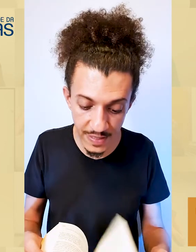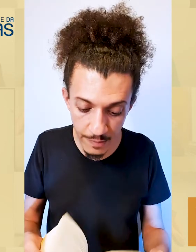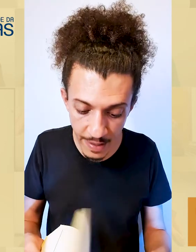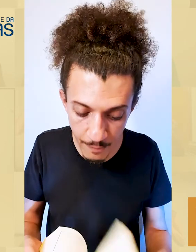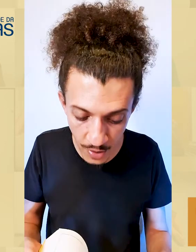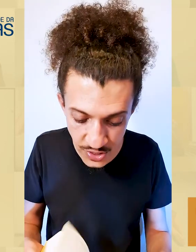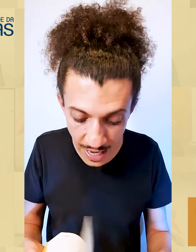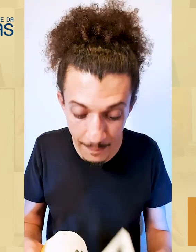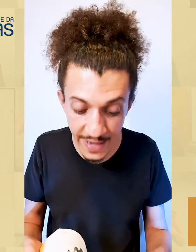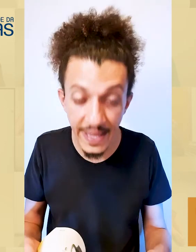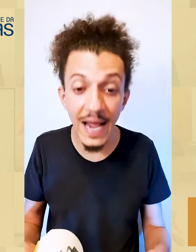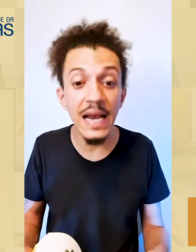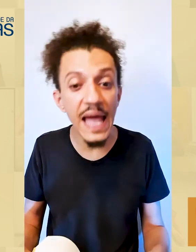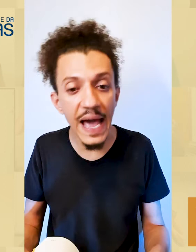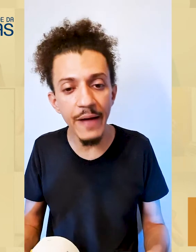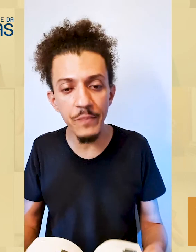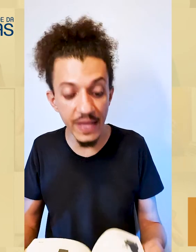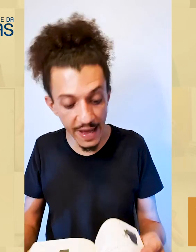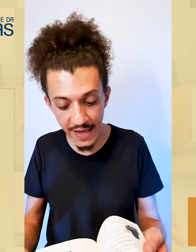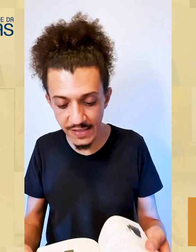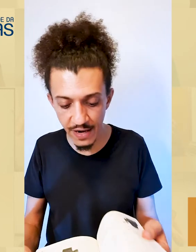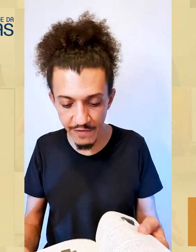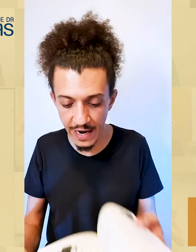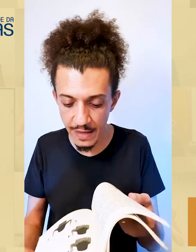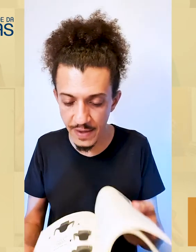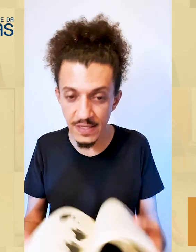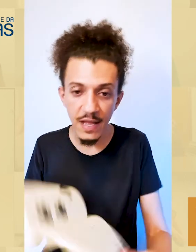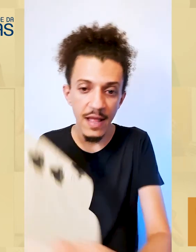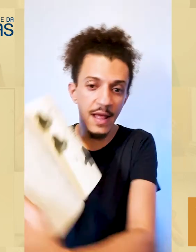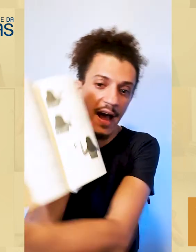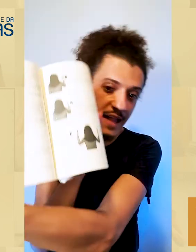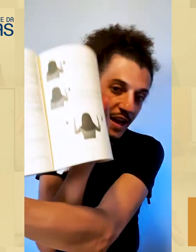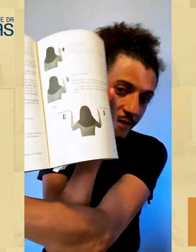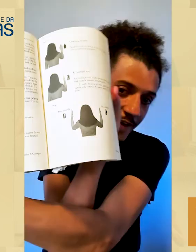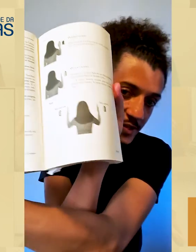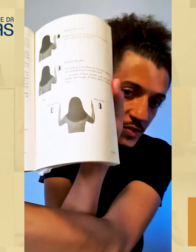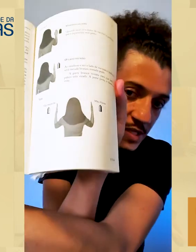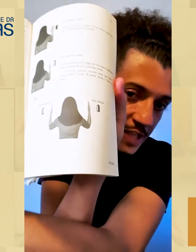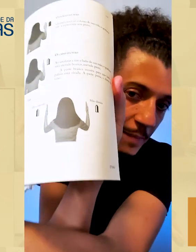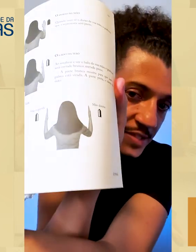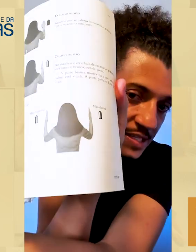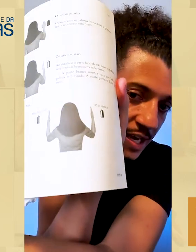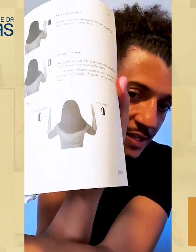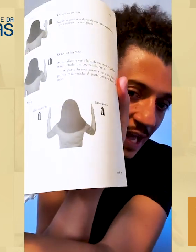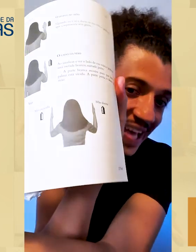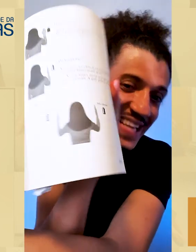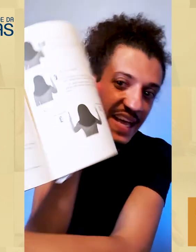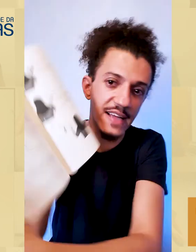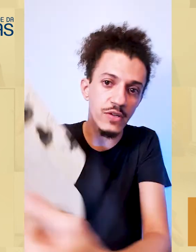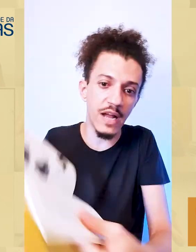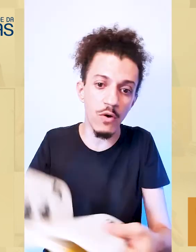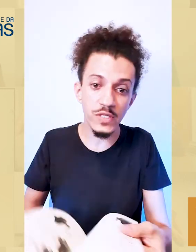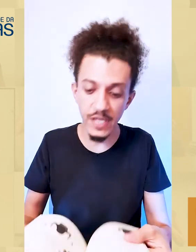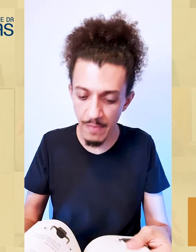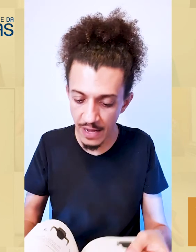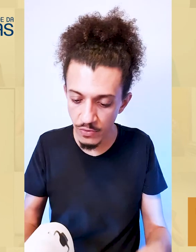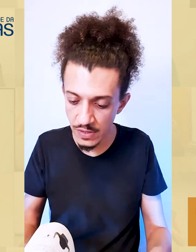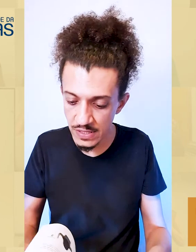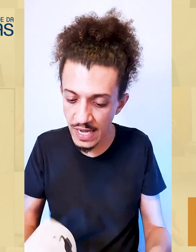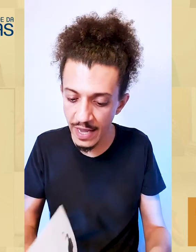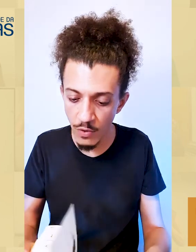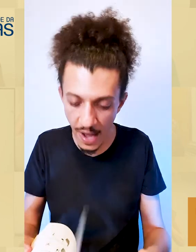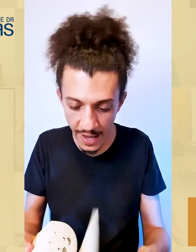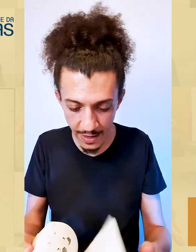que você também pode aprender a ler e a escrever a Libras através de um sistema de escrita internacional